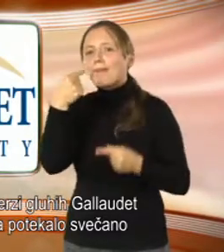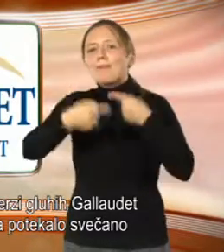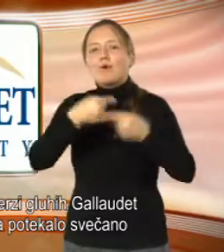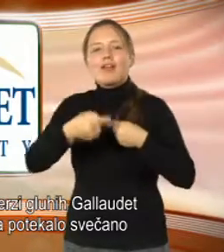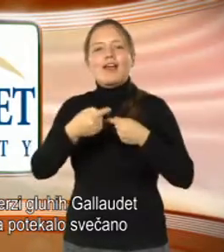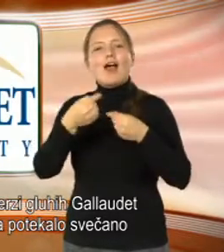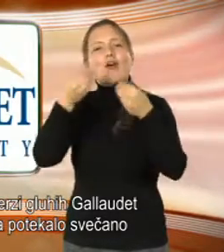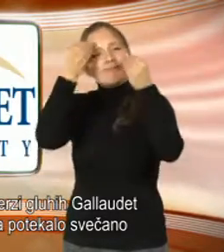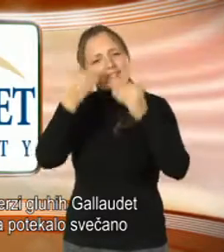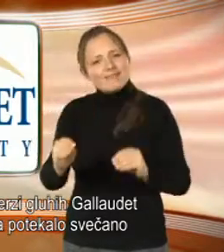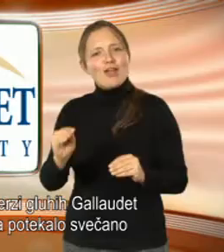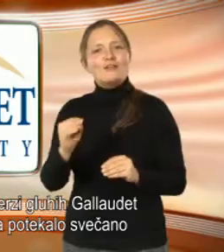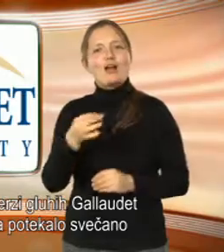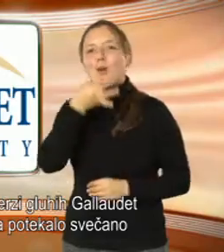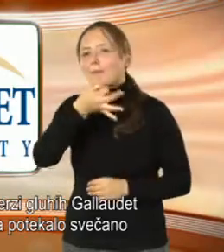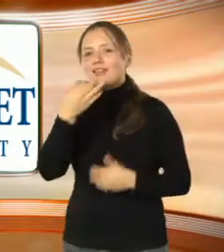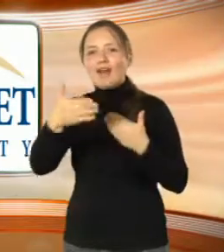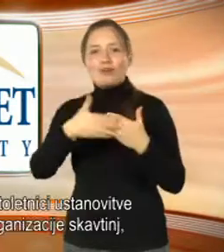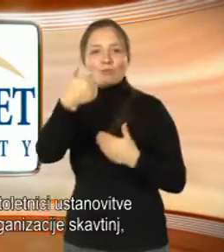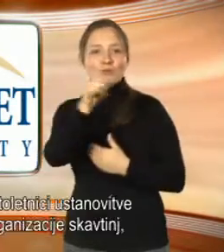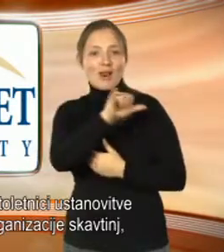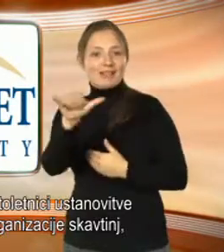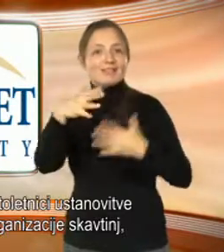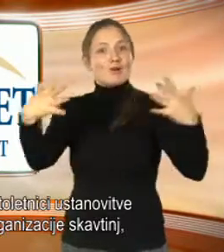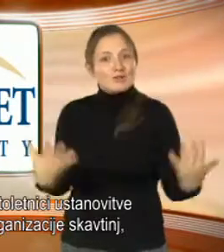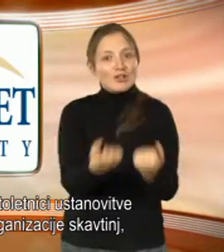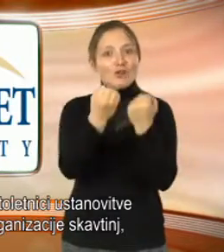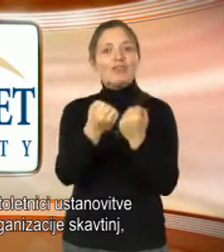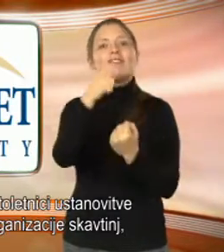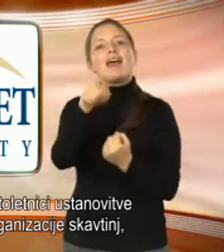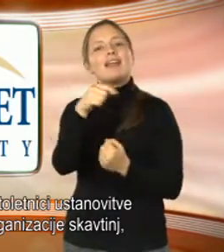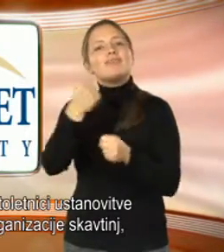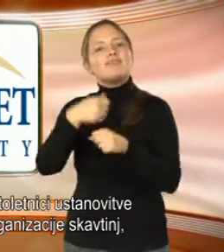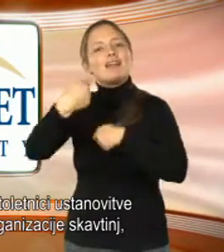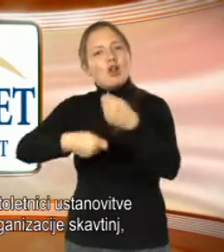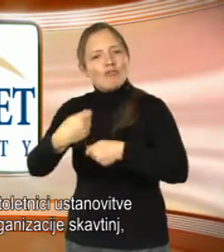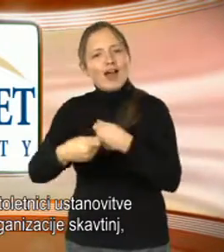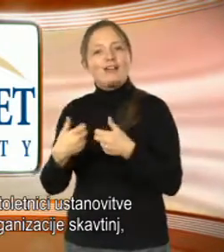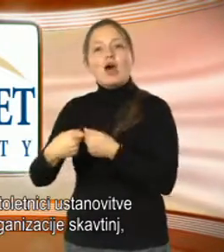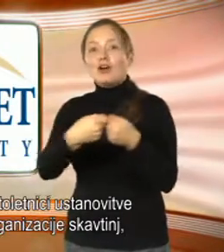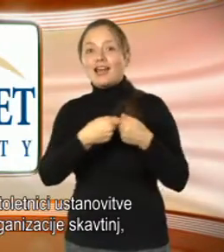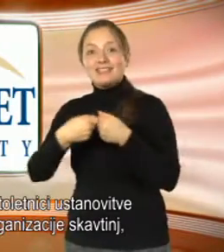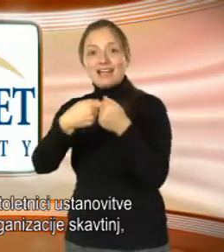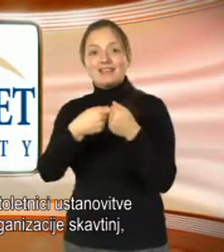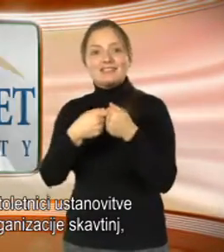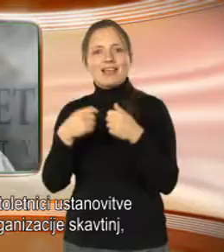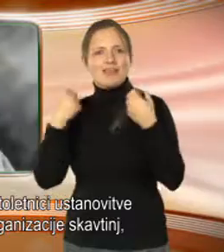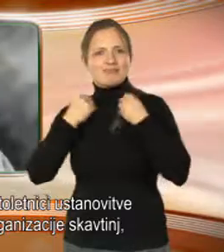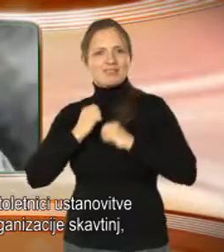predavanje ob stoletnici ustanovitve in delovanja organizacije Scouting, katere ustanoviteljica je bila gluha